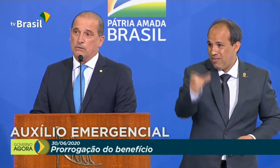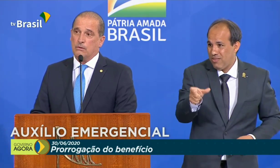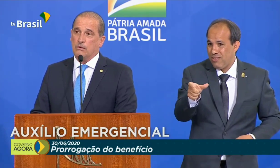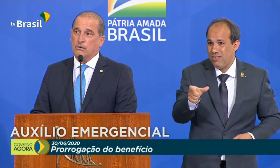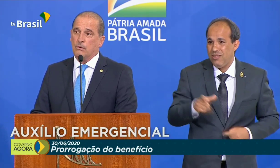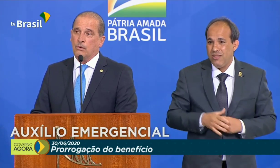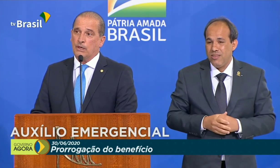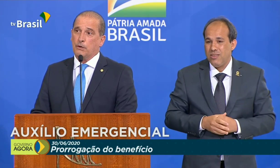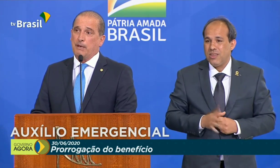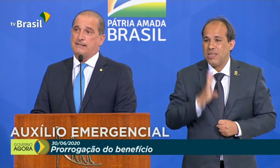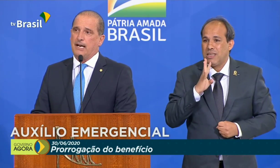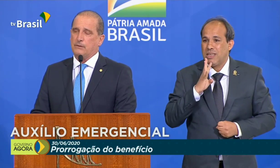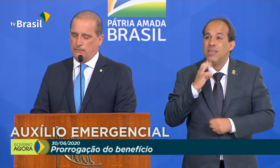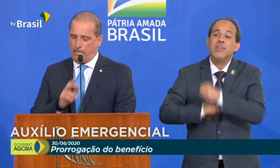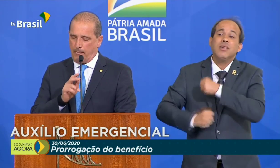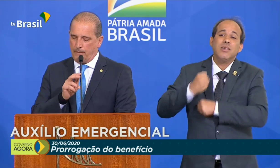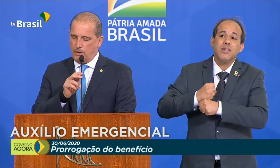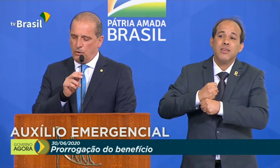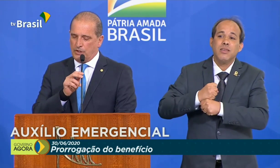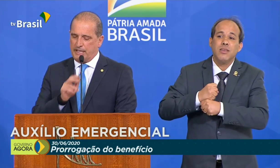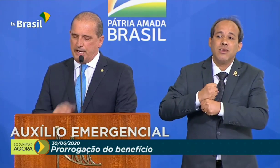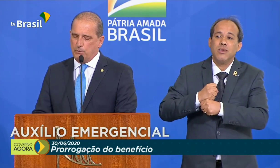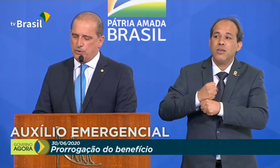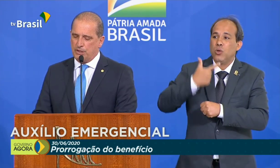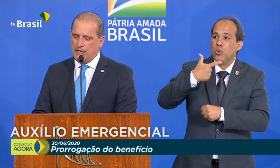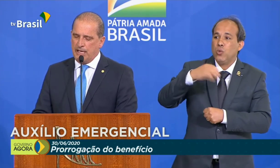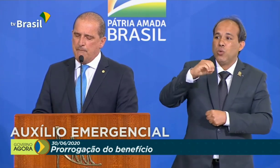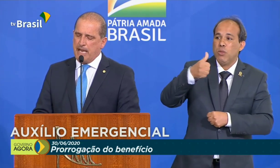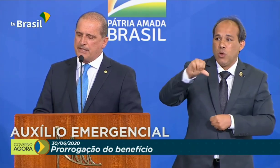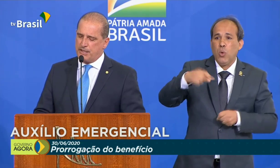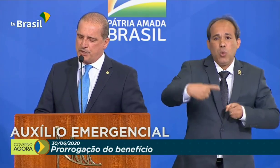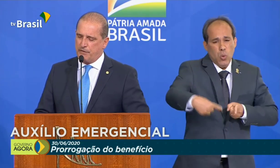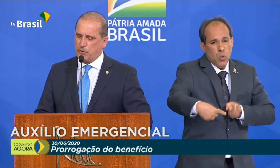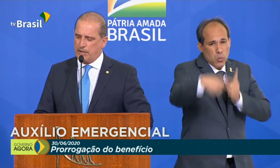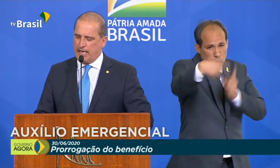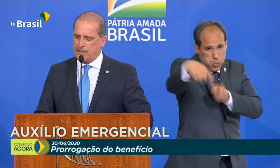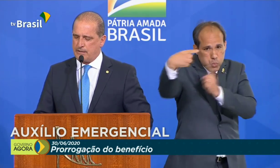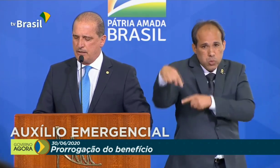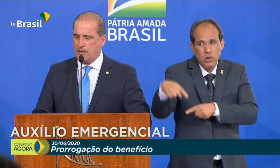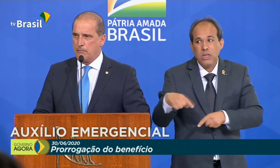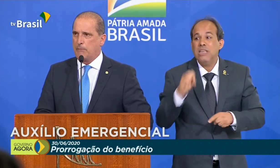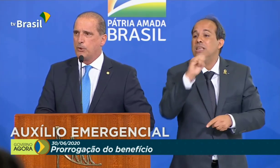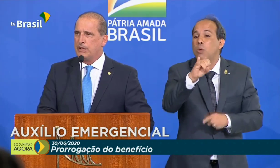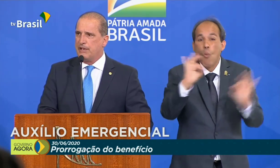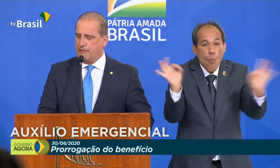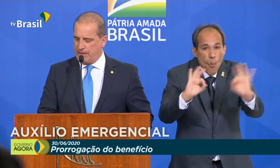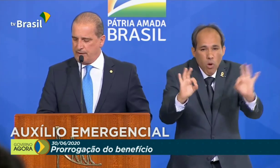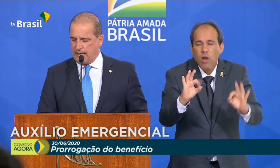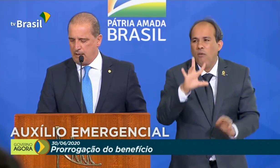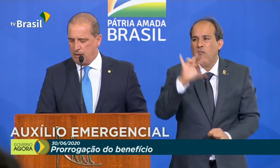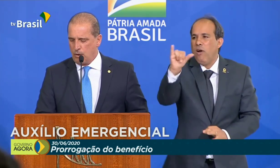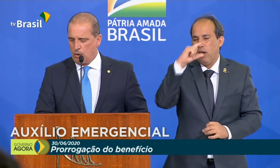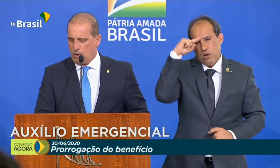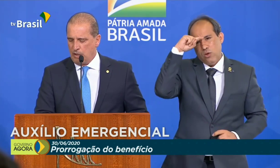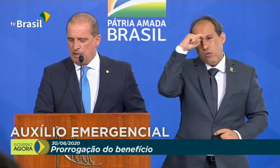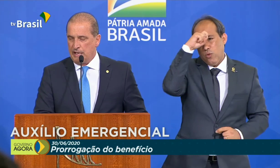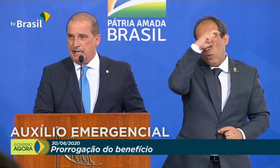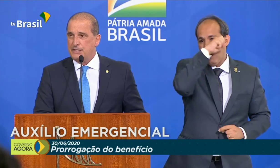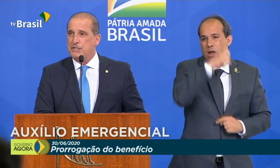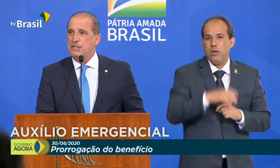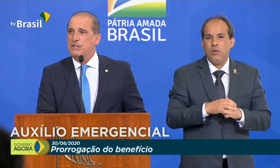o ano passado, nós teríamos imensas dificuldades para poder